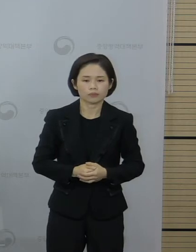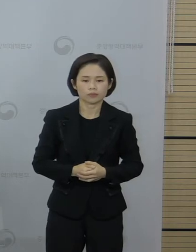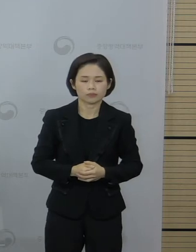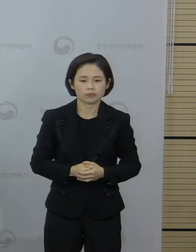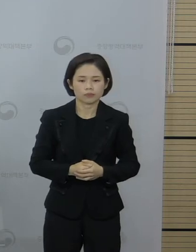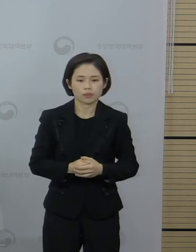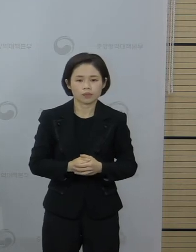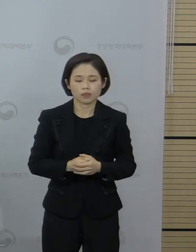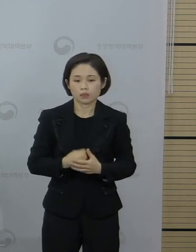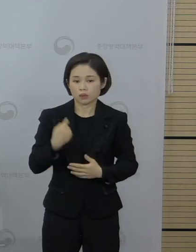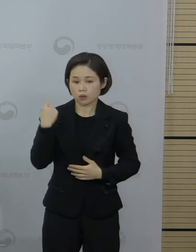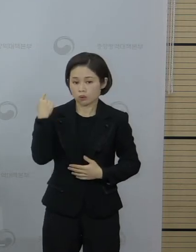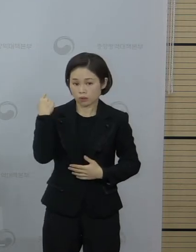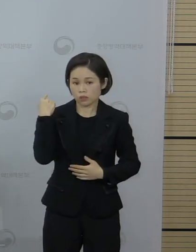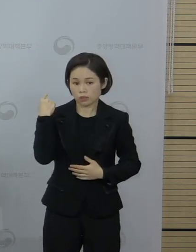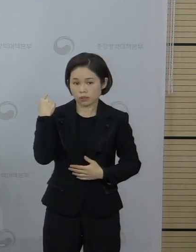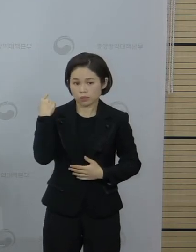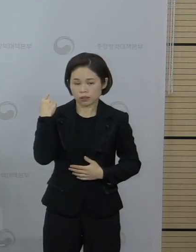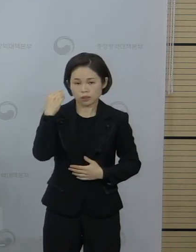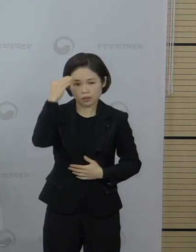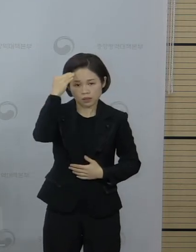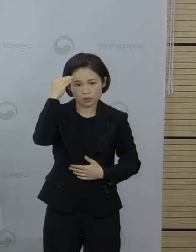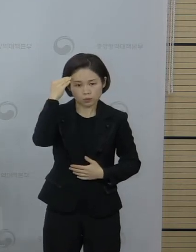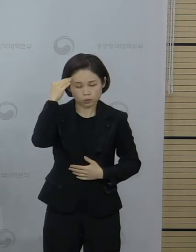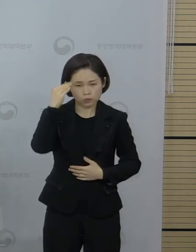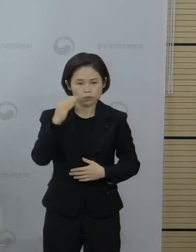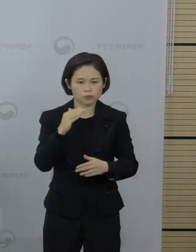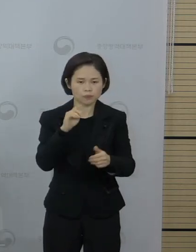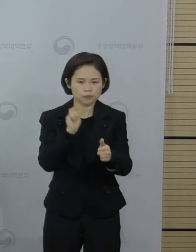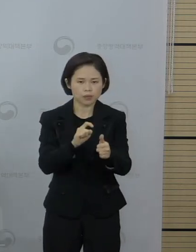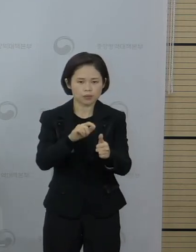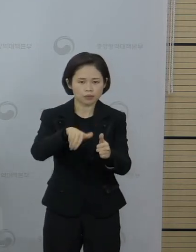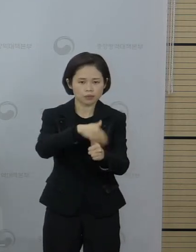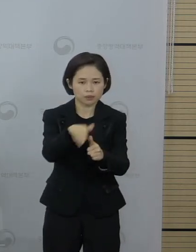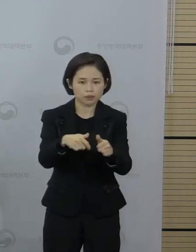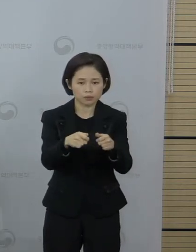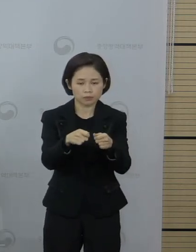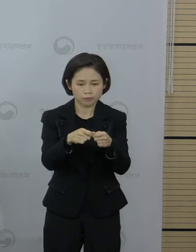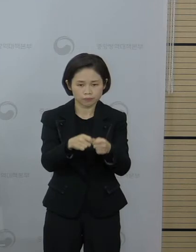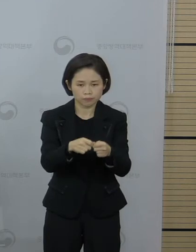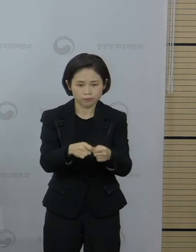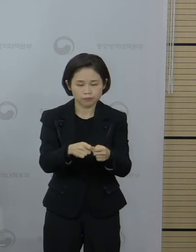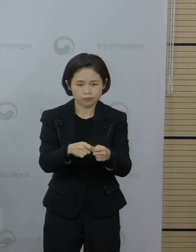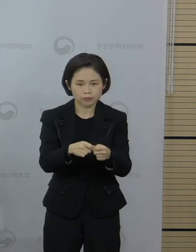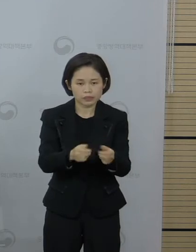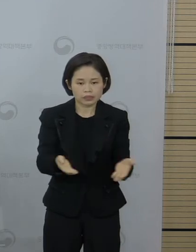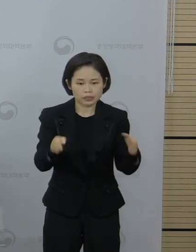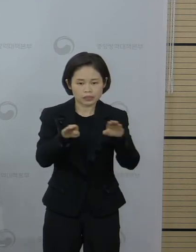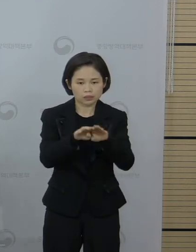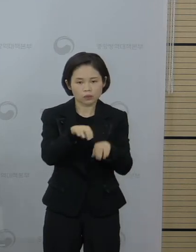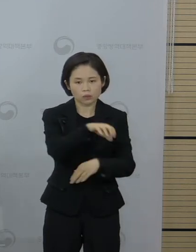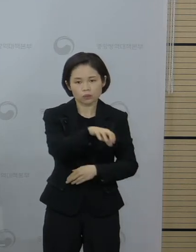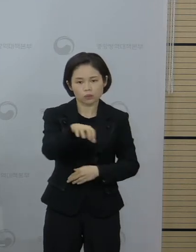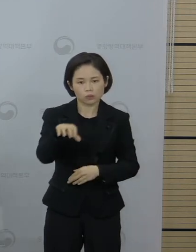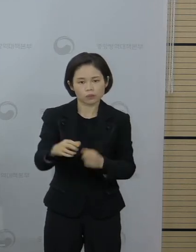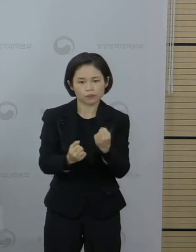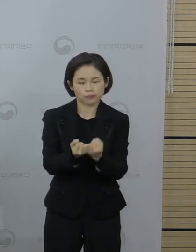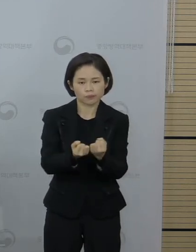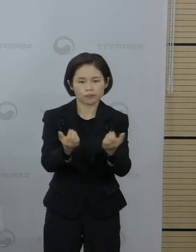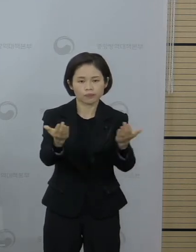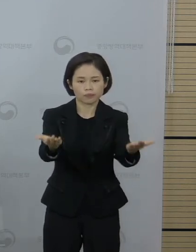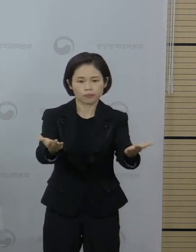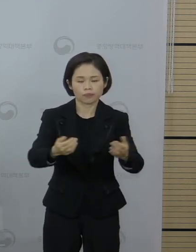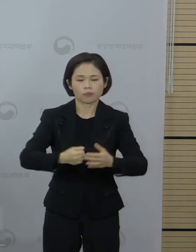12월 20일 0시 기준으로 국내 주요 발생 현황을 주요 시설별로